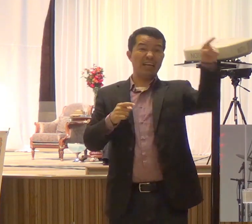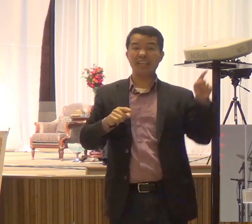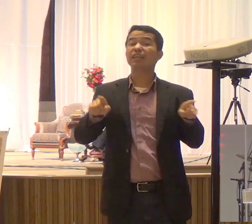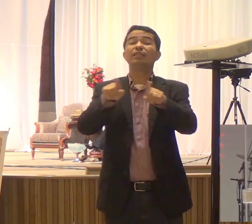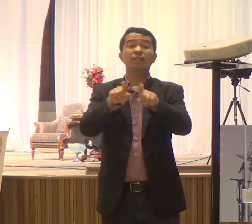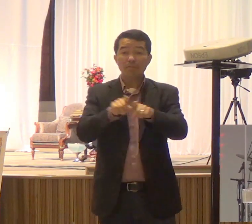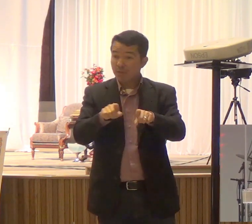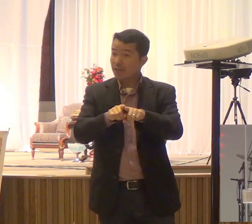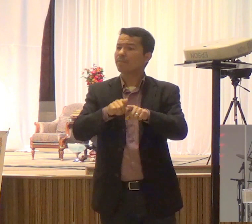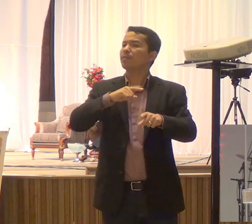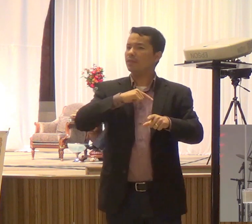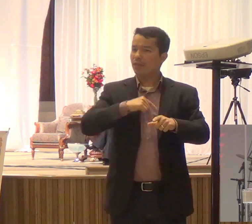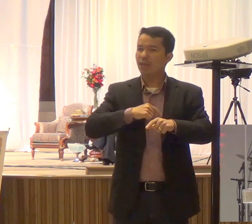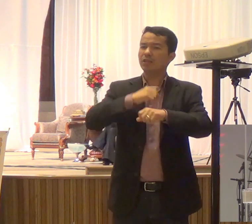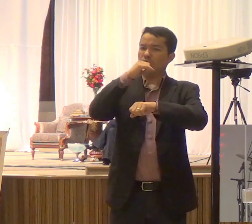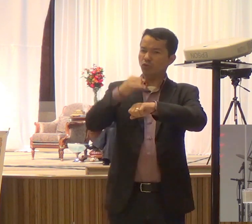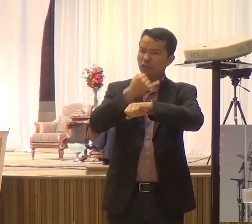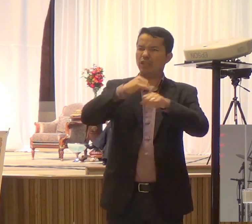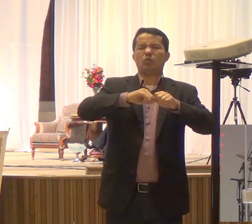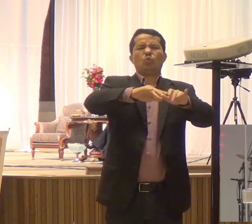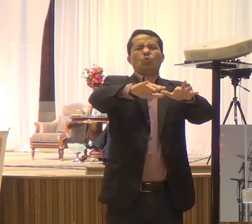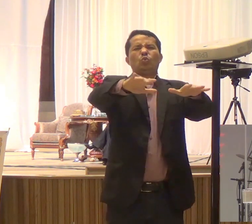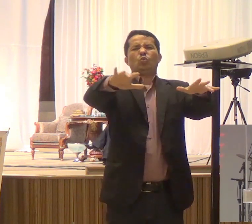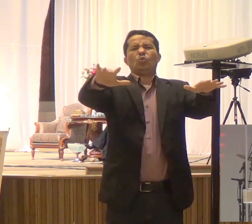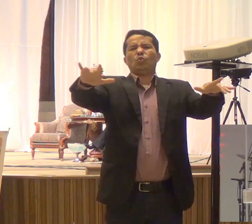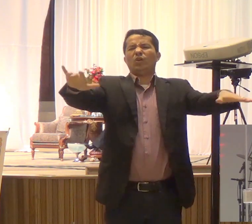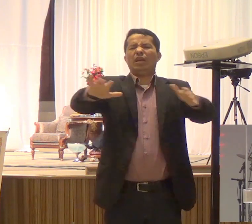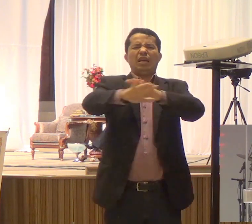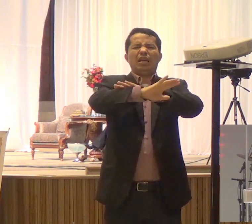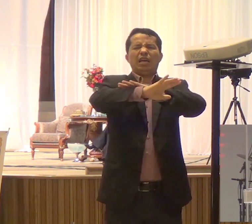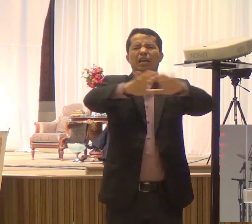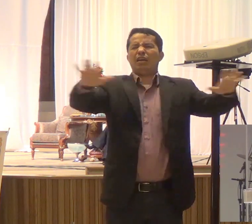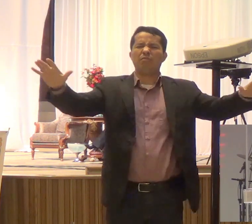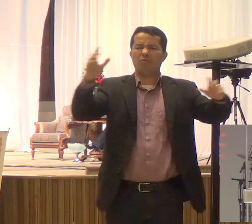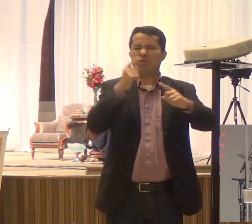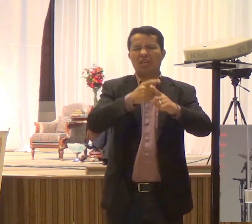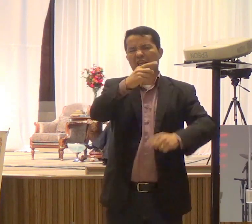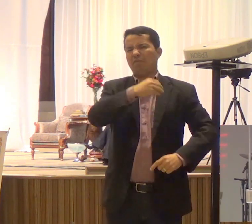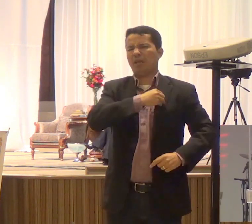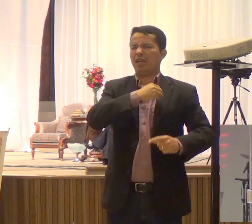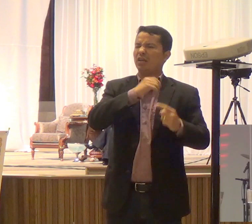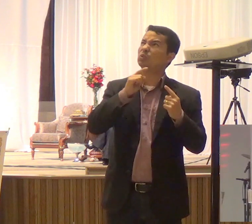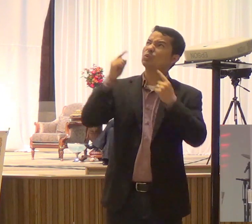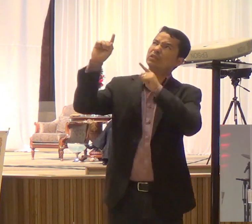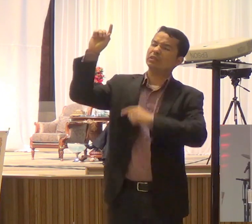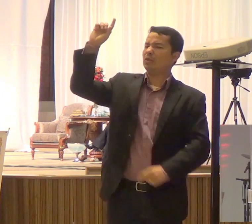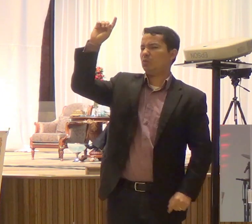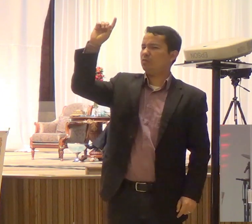desolação, porquanto grandemente transgrediram, diz o Senhor Deus. Vamos orar mais uma vez.